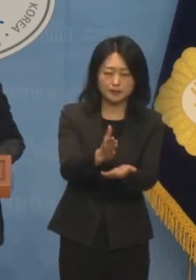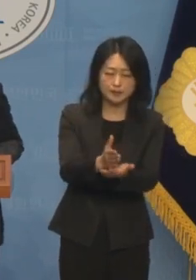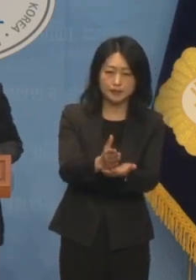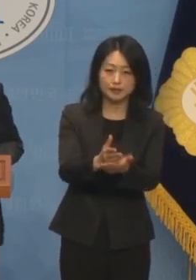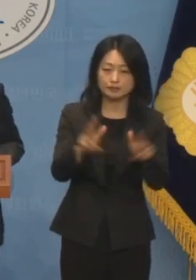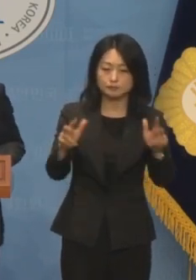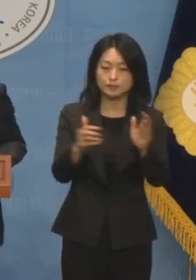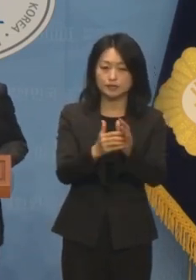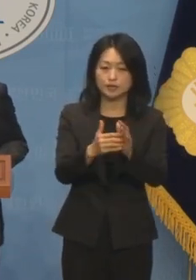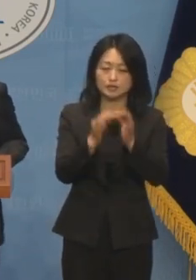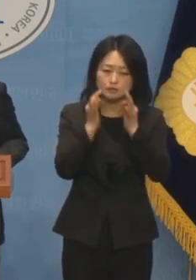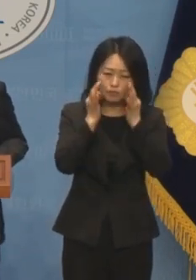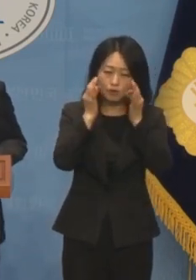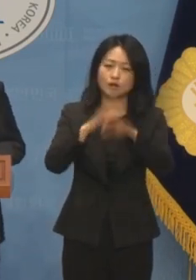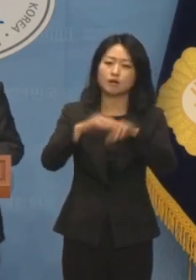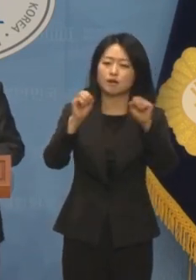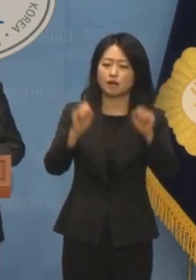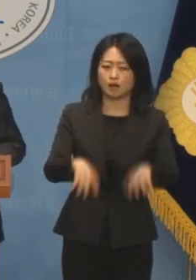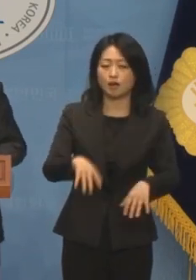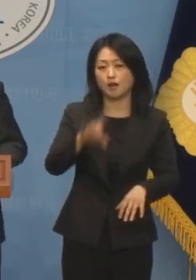될 것입니다.